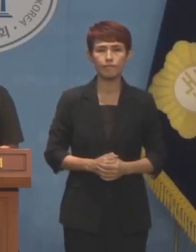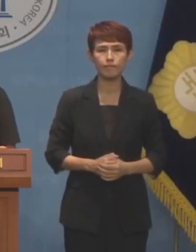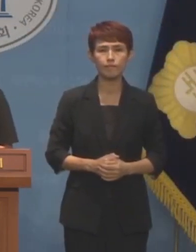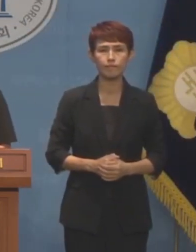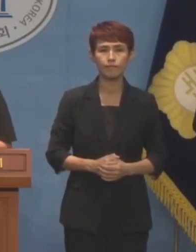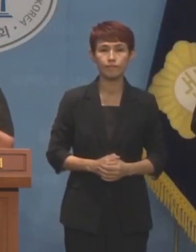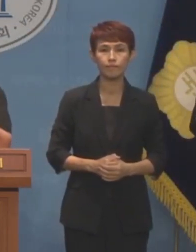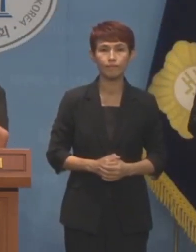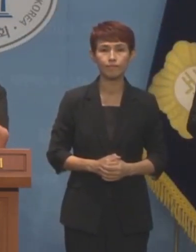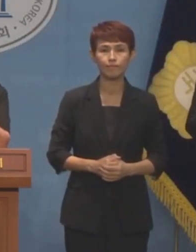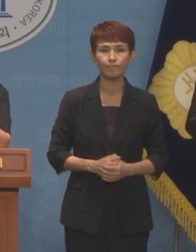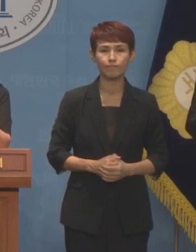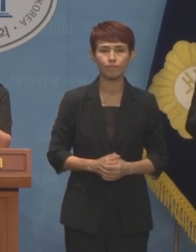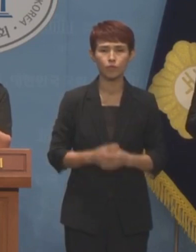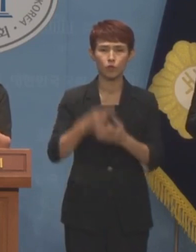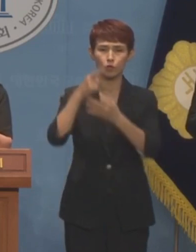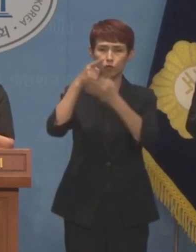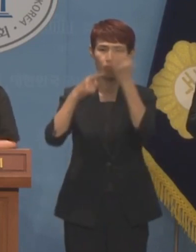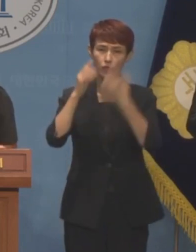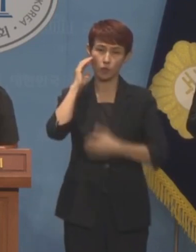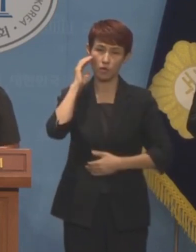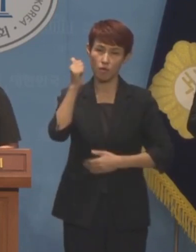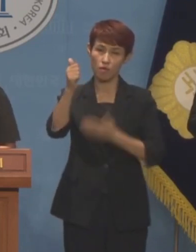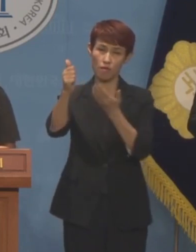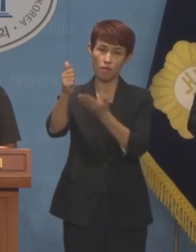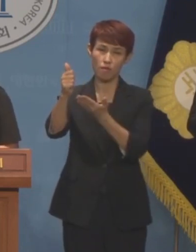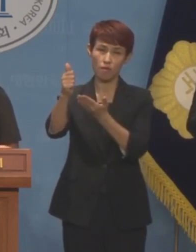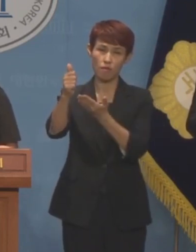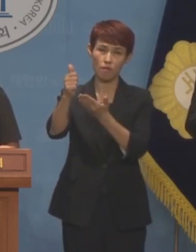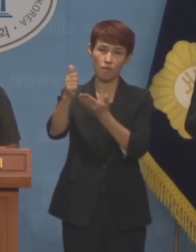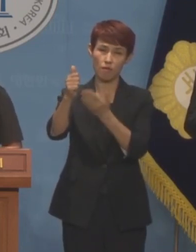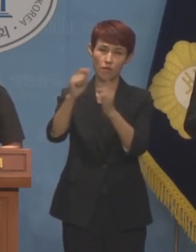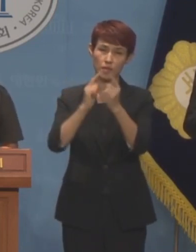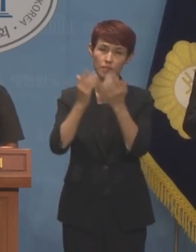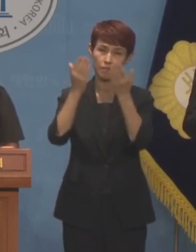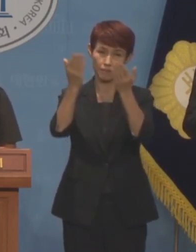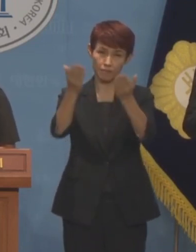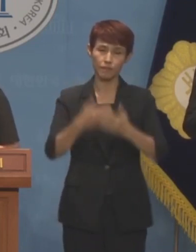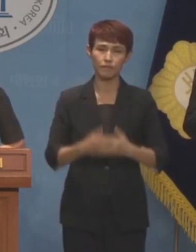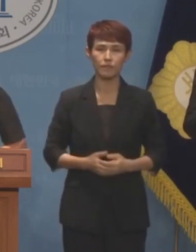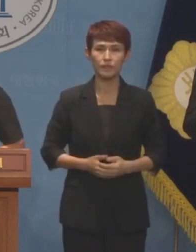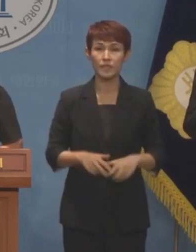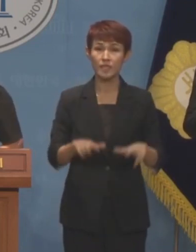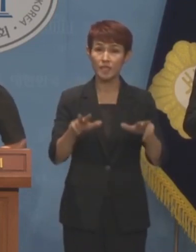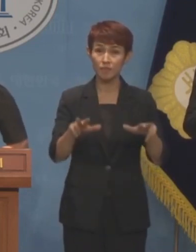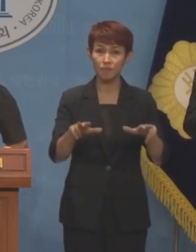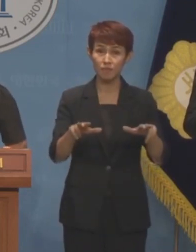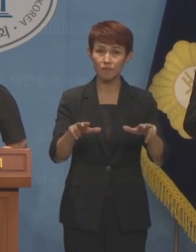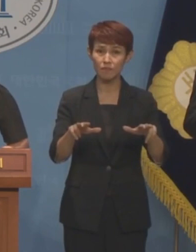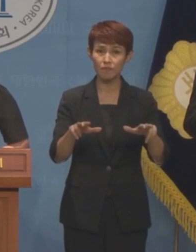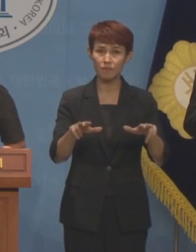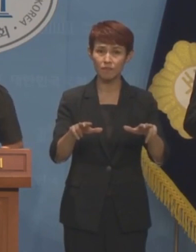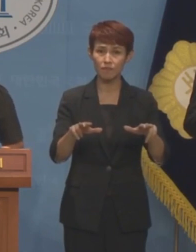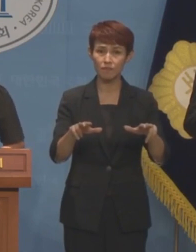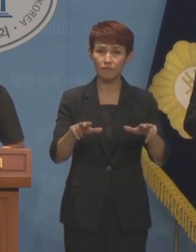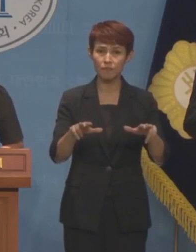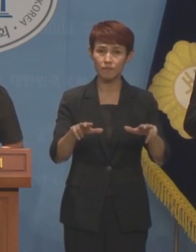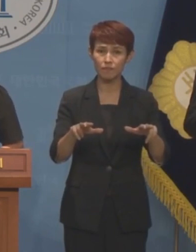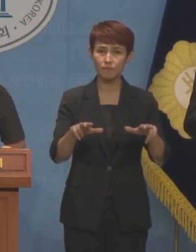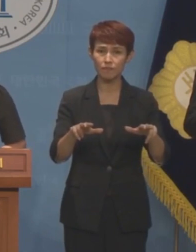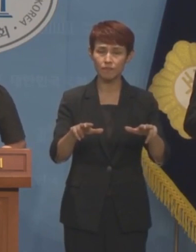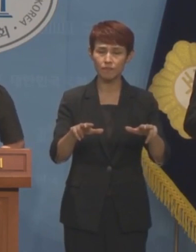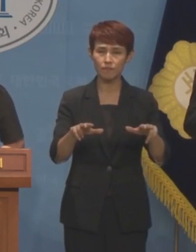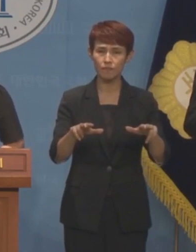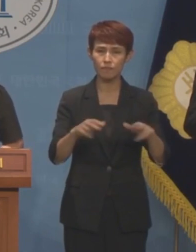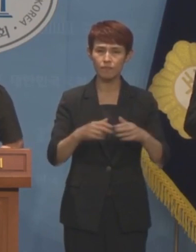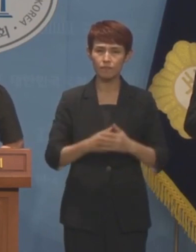네, 윤석열 대통령께 말씀드리고 싶습니다. 지금 당장 혹은